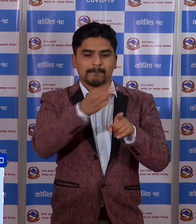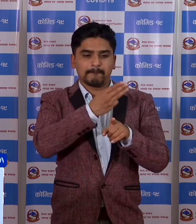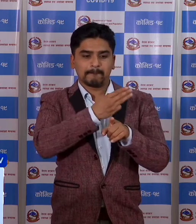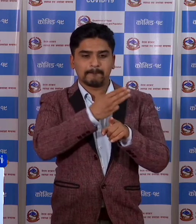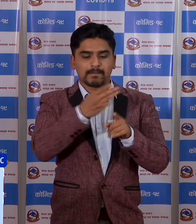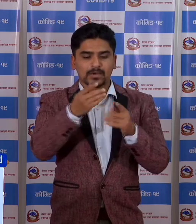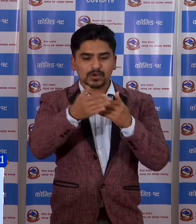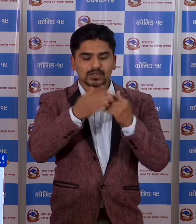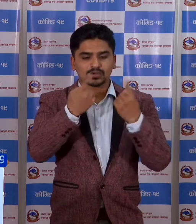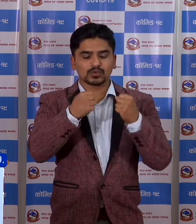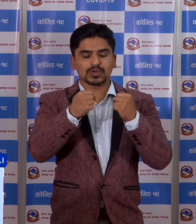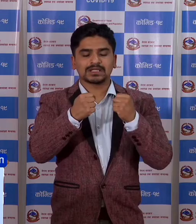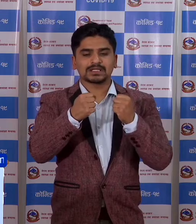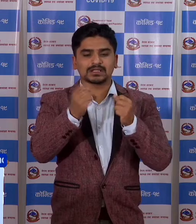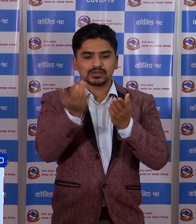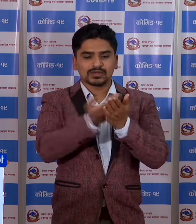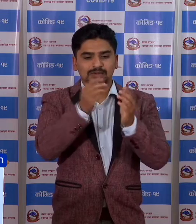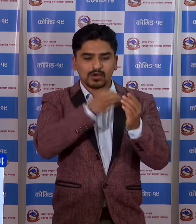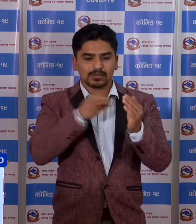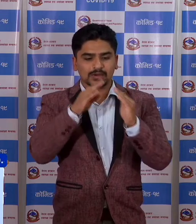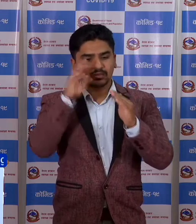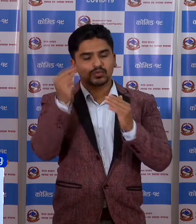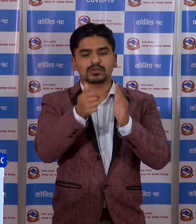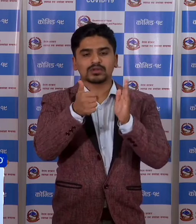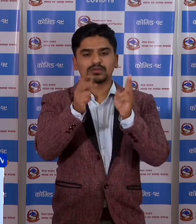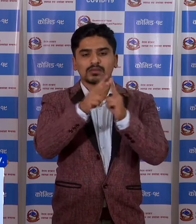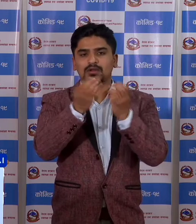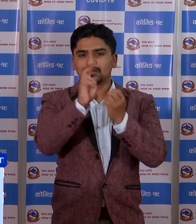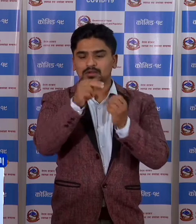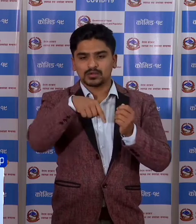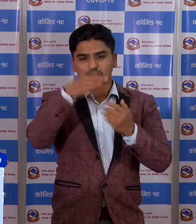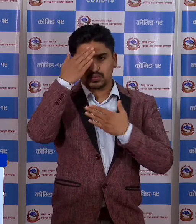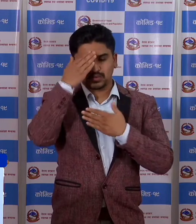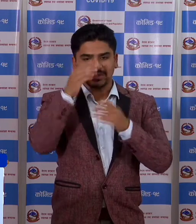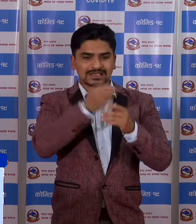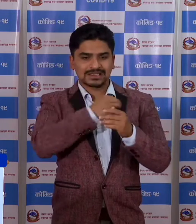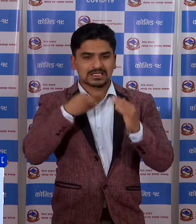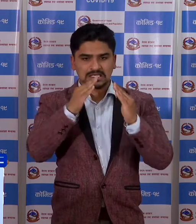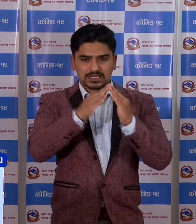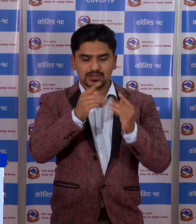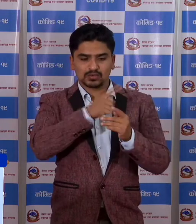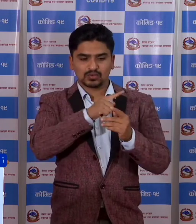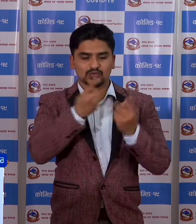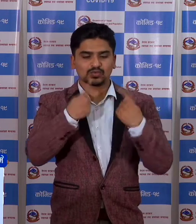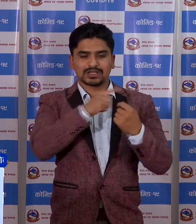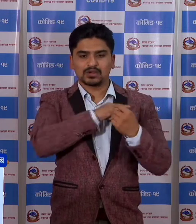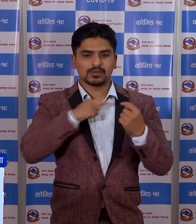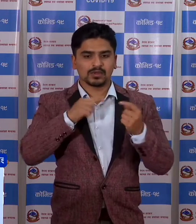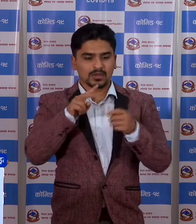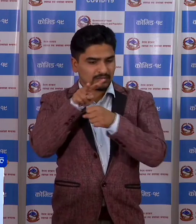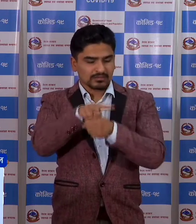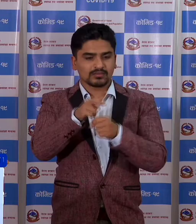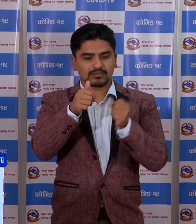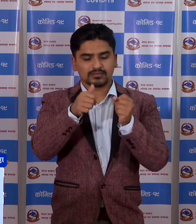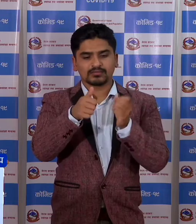लागेमा नजिकको स्वास्थ्य संस्थामा तुरुन्त सम्पर्क गर्नुपर्दछ। यो रोग चिकित्सक तथा स्वास्थ्य कर्मीहरूको प्रत्यक्ष